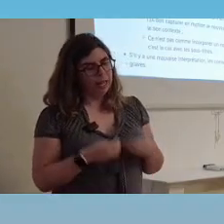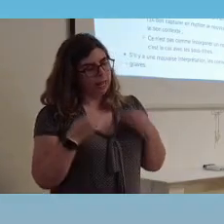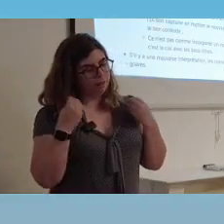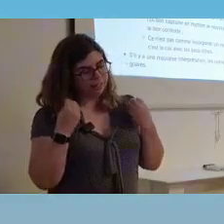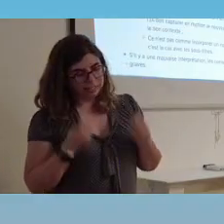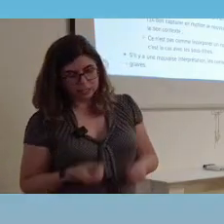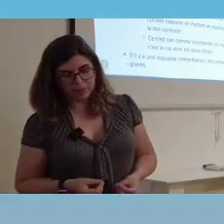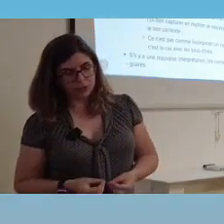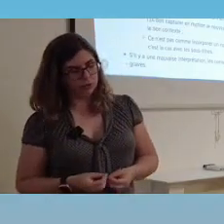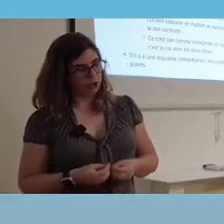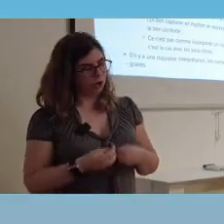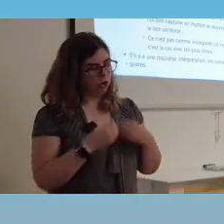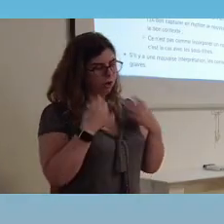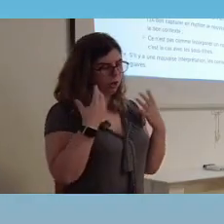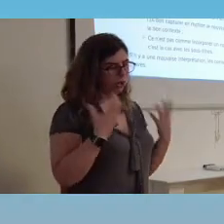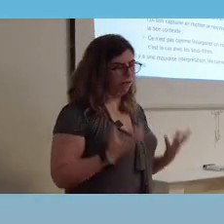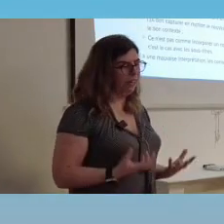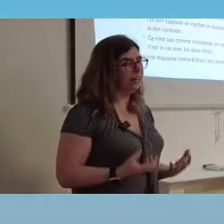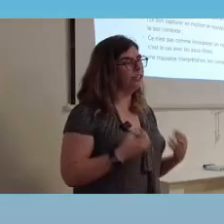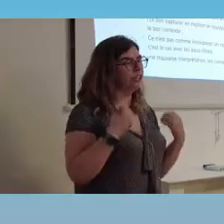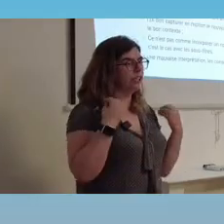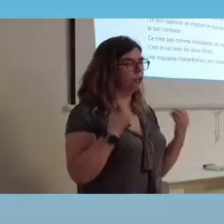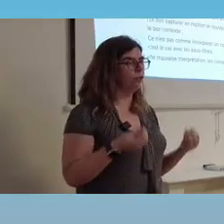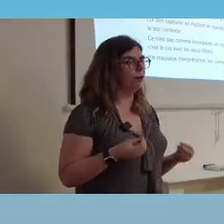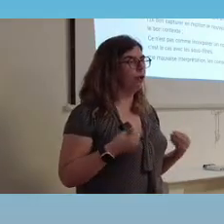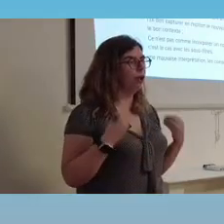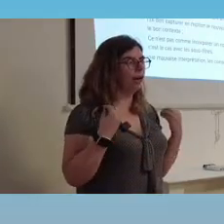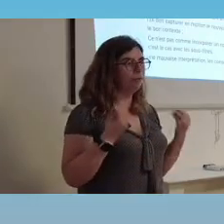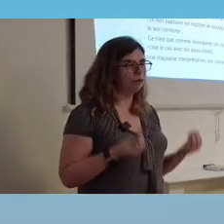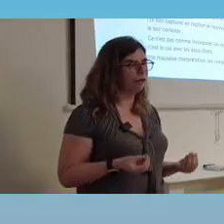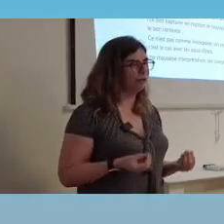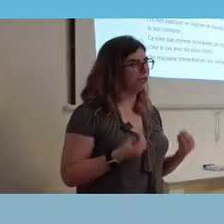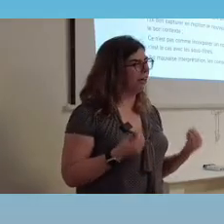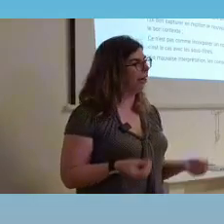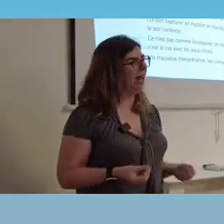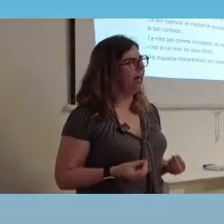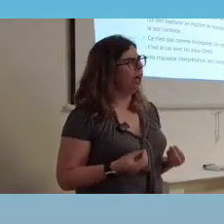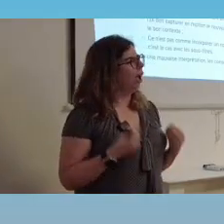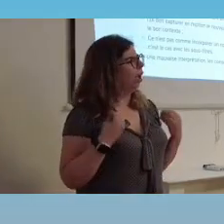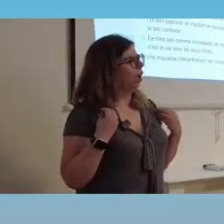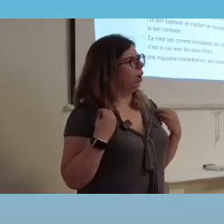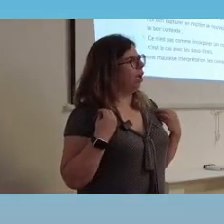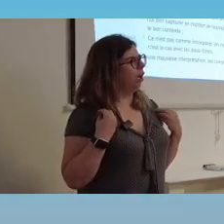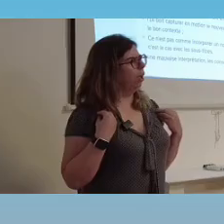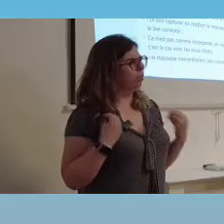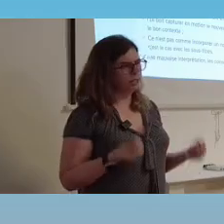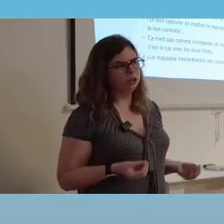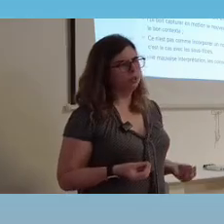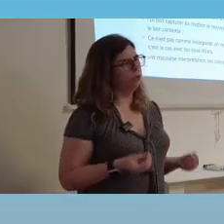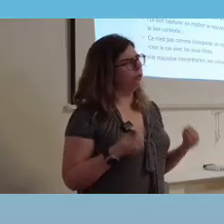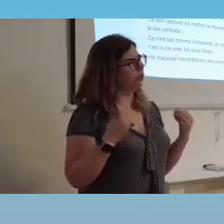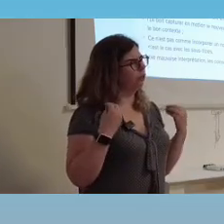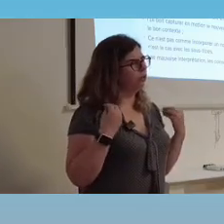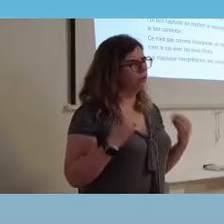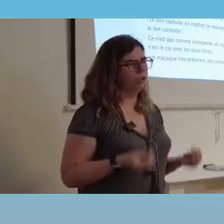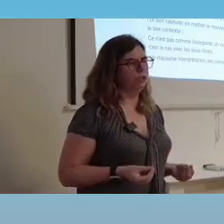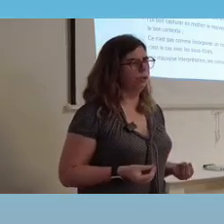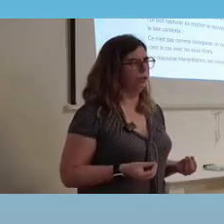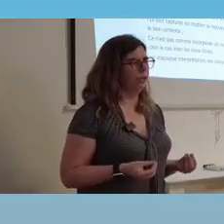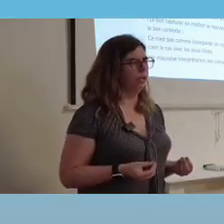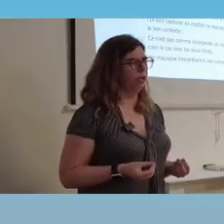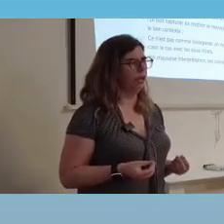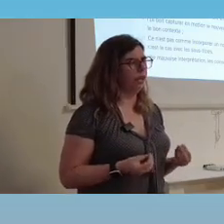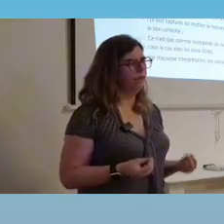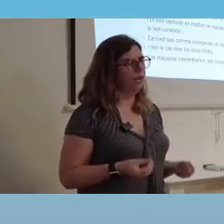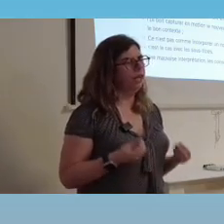règles, avec des expressions du hors, du visage, qui ont vraiment leur importance pour dire, voilà, si je suis contente ou si